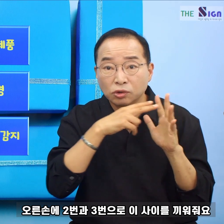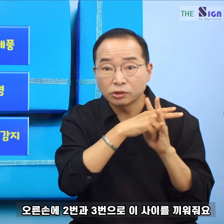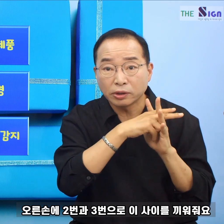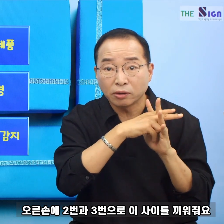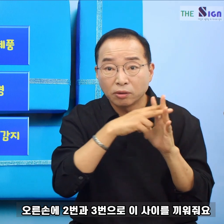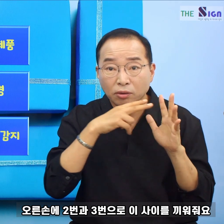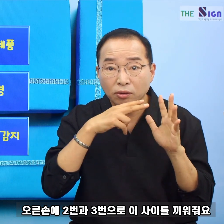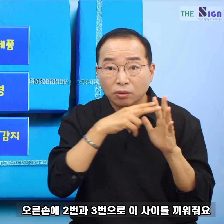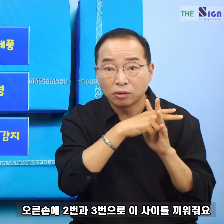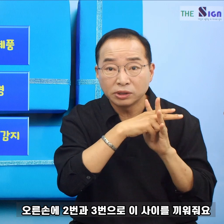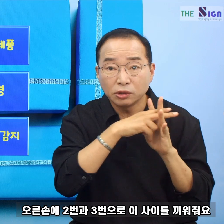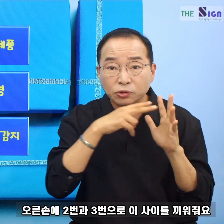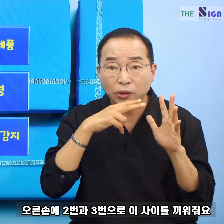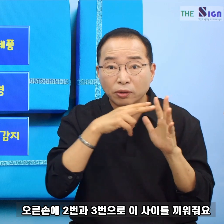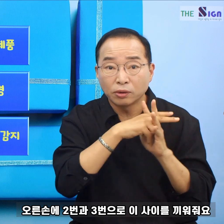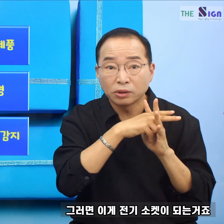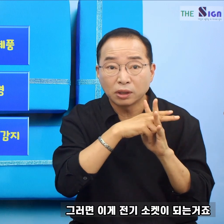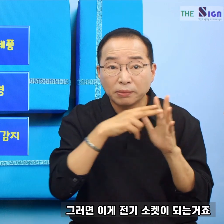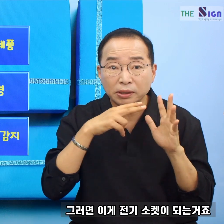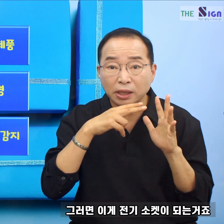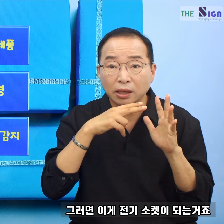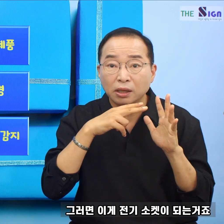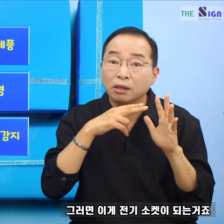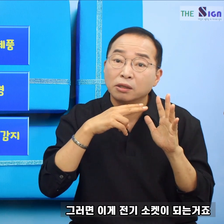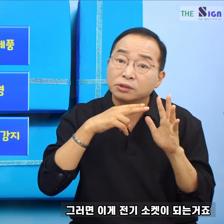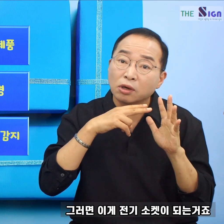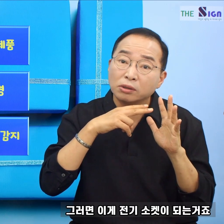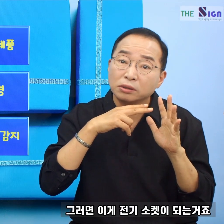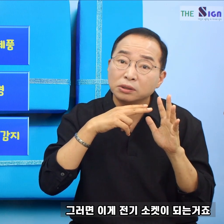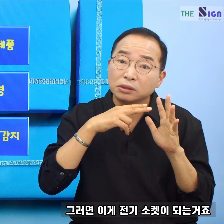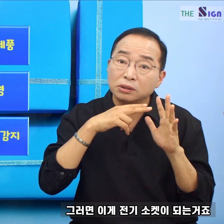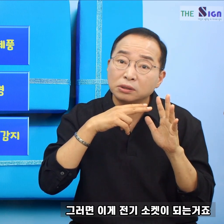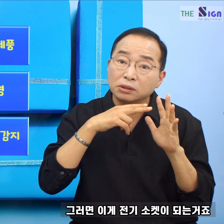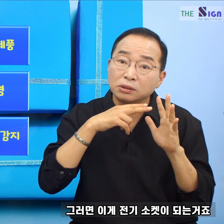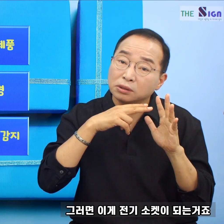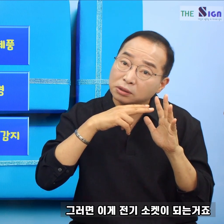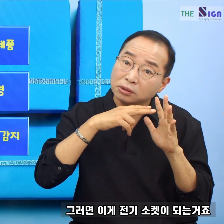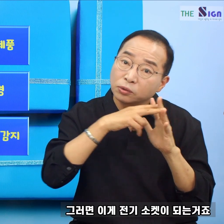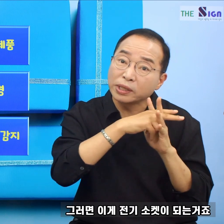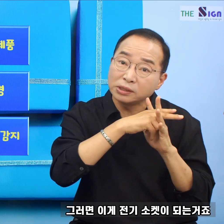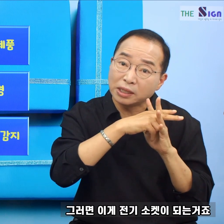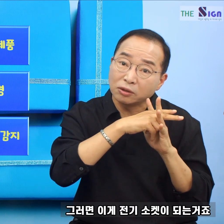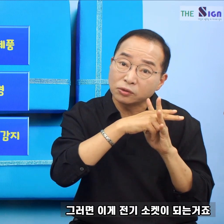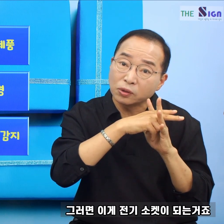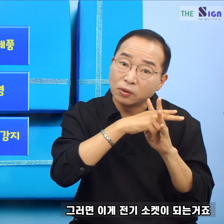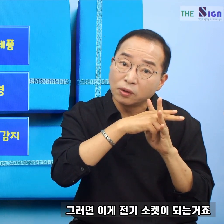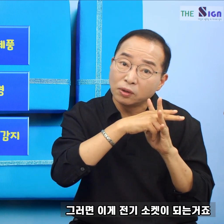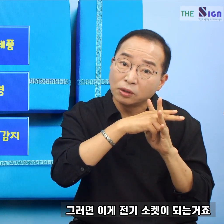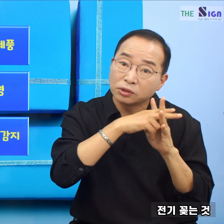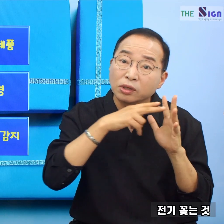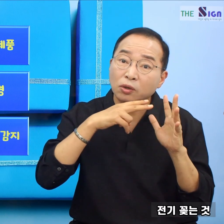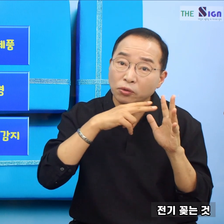눌러줘요. 끼워줘요. 그러면 이게 전기 소켓이 되는 거죠. 전기 꽂는